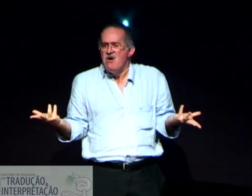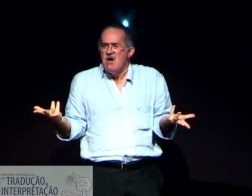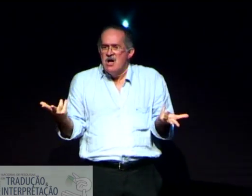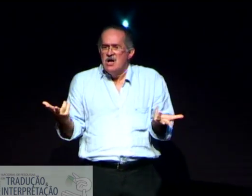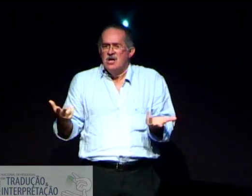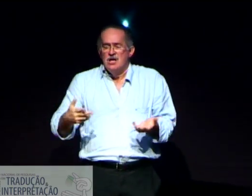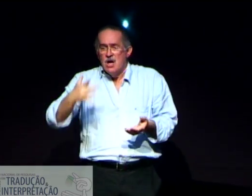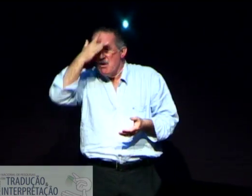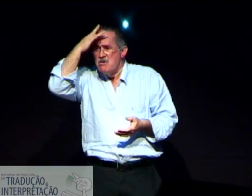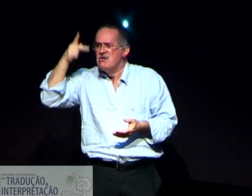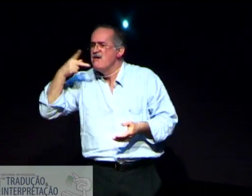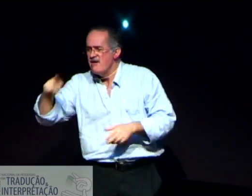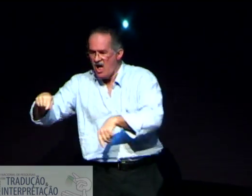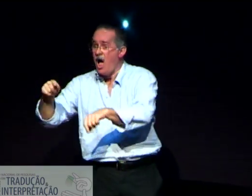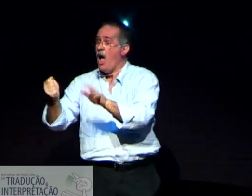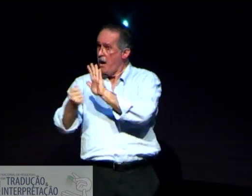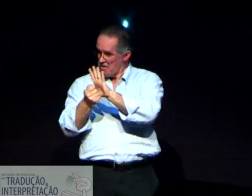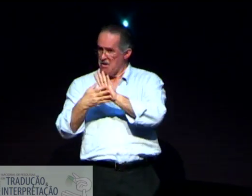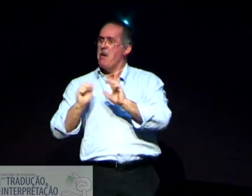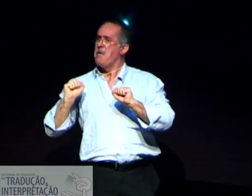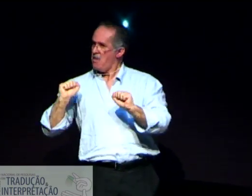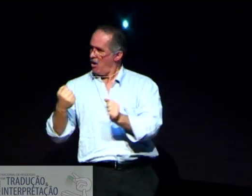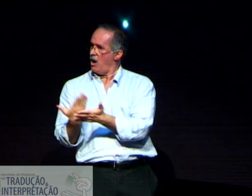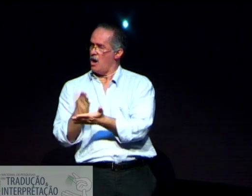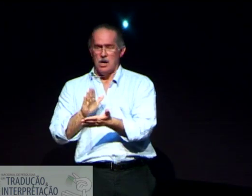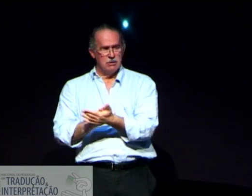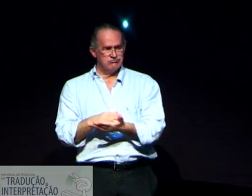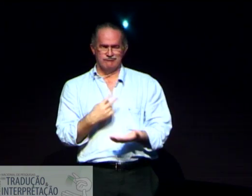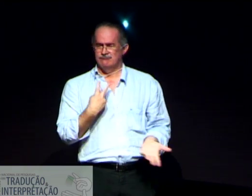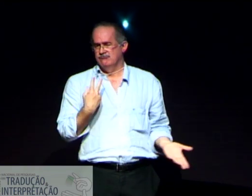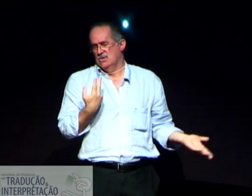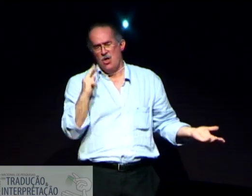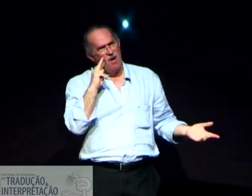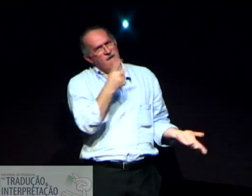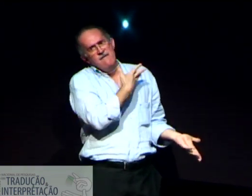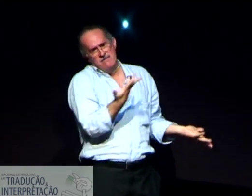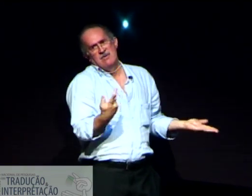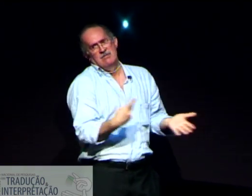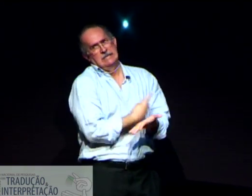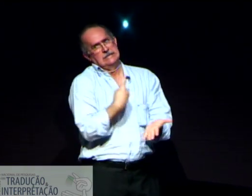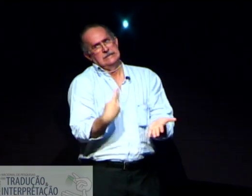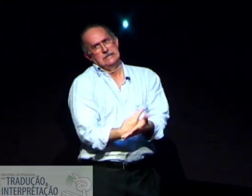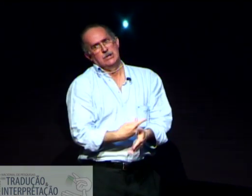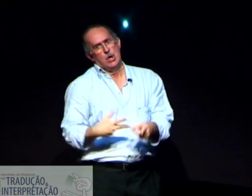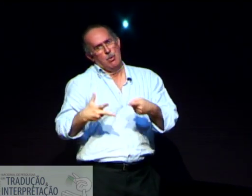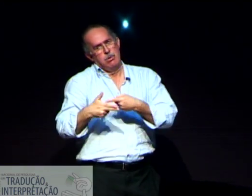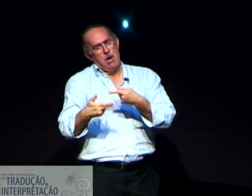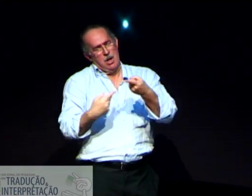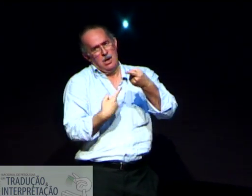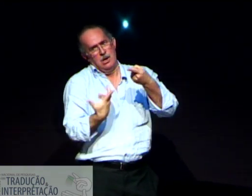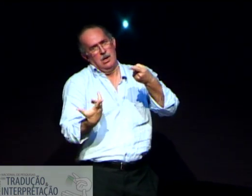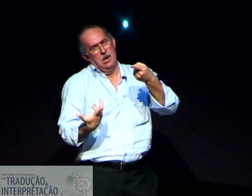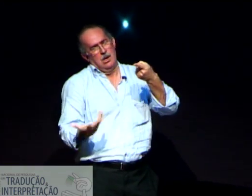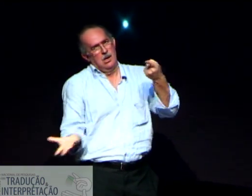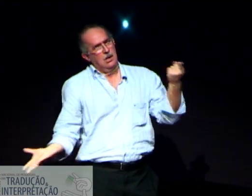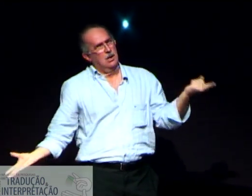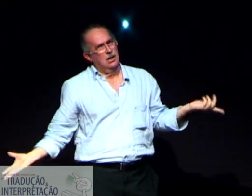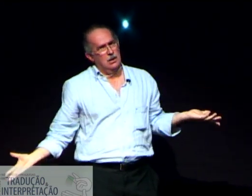Não podem dizer que os aplicativos são intérpretes ou tradutores da Libras. Você não pode, olha